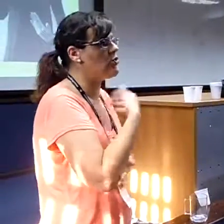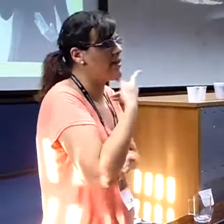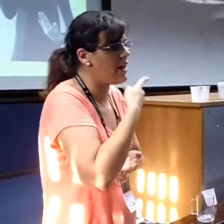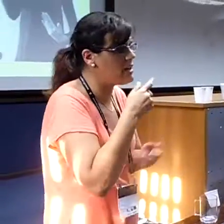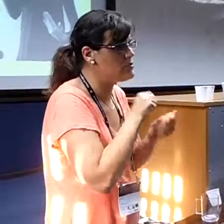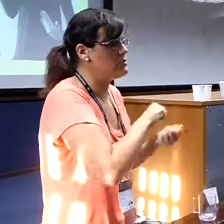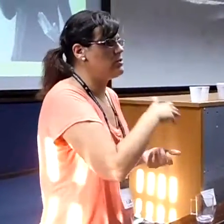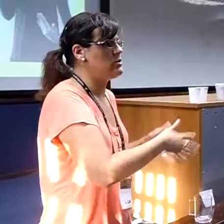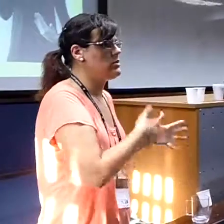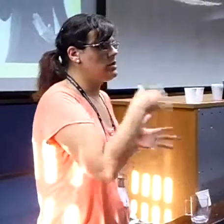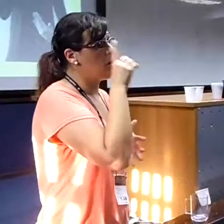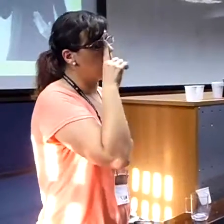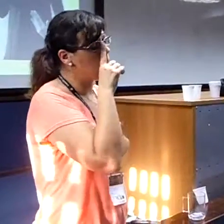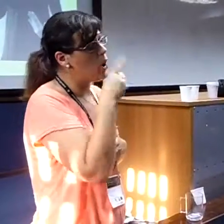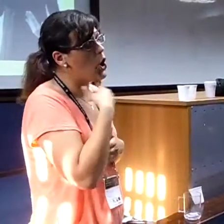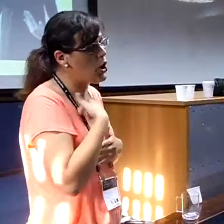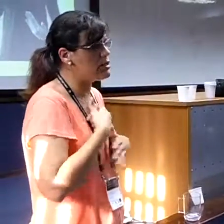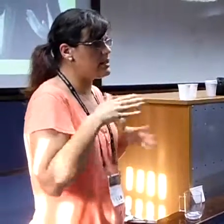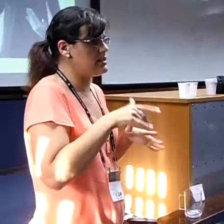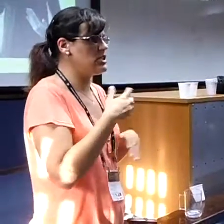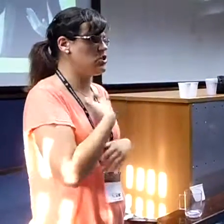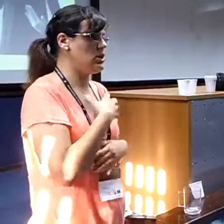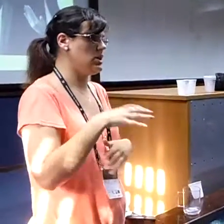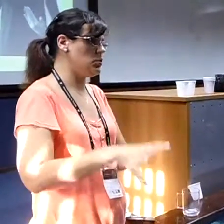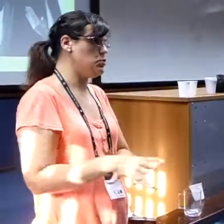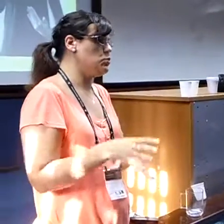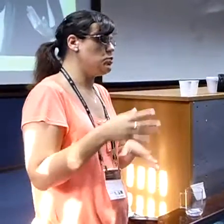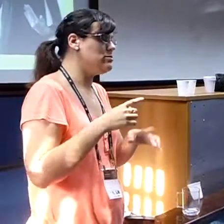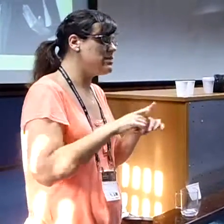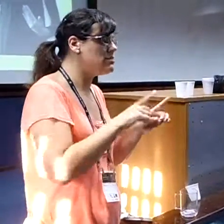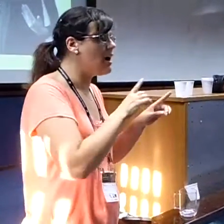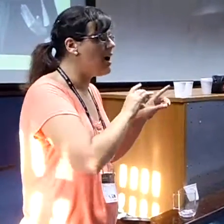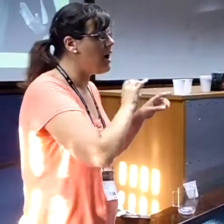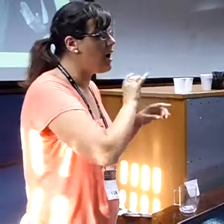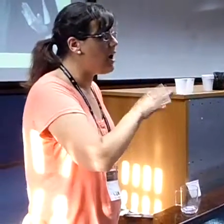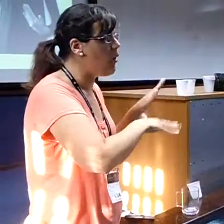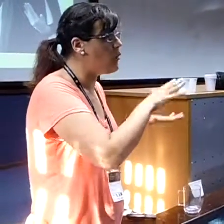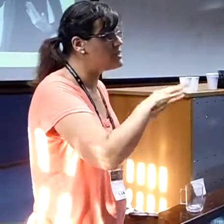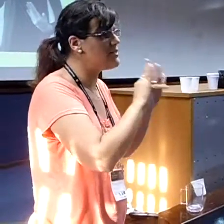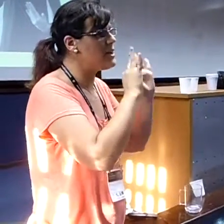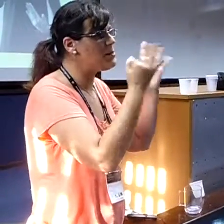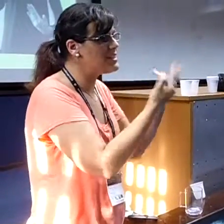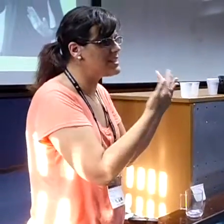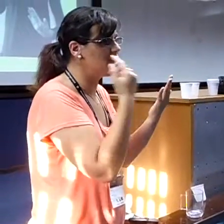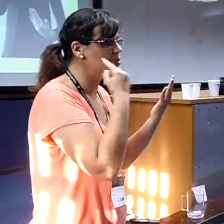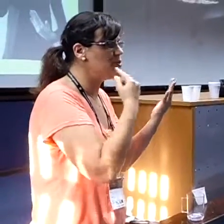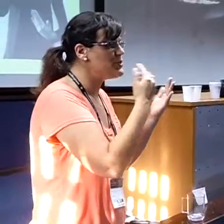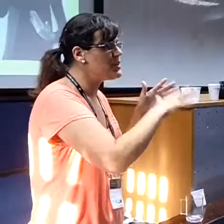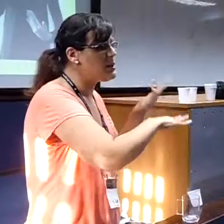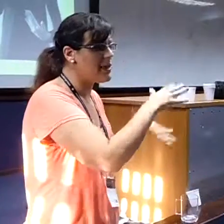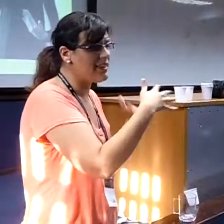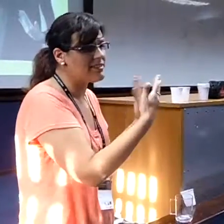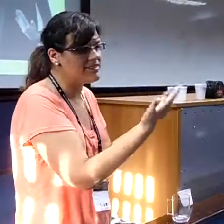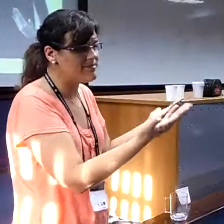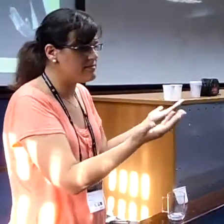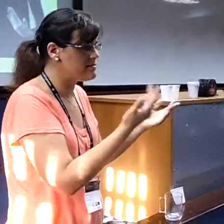me obrigou, né? A escrever. A minha mãe, né? Tinha o jeito da característica da minha família,